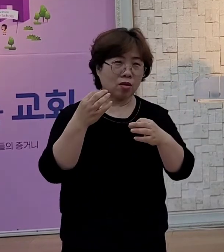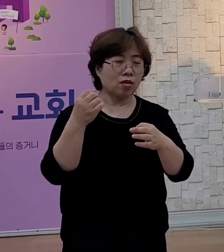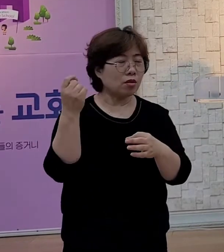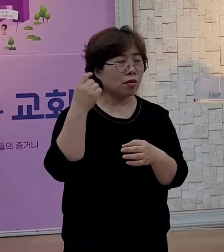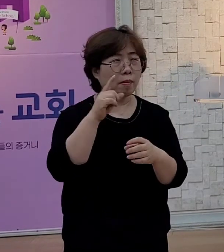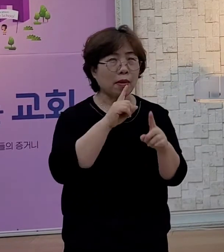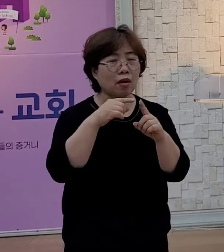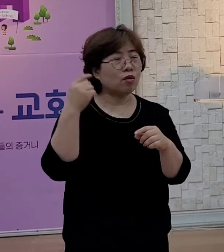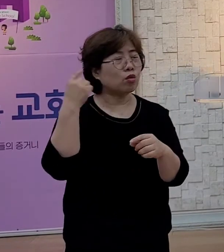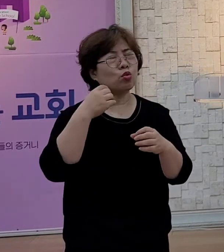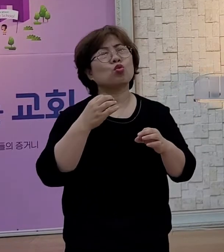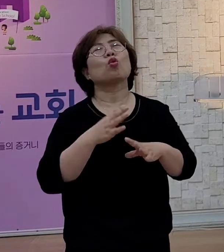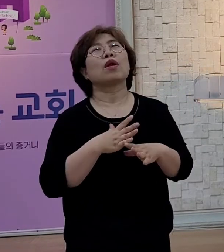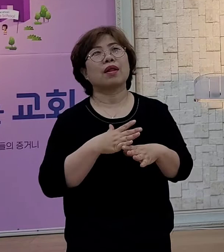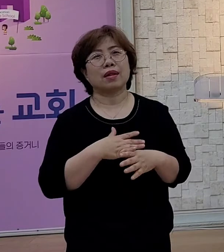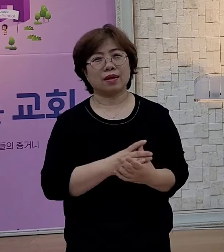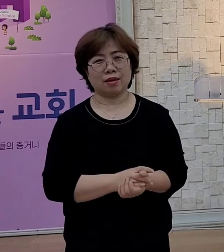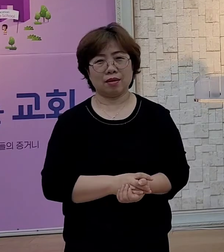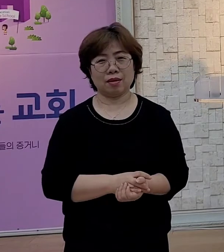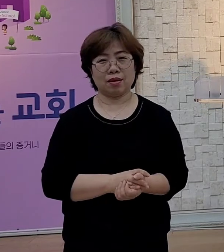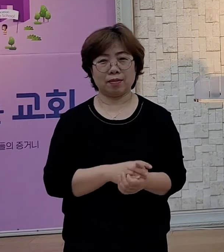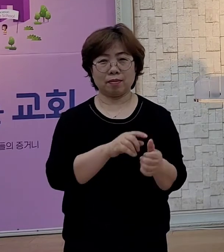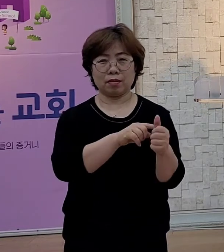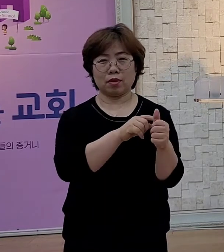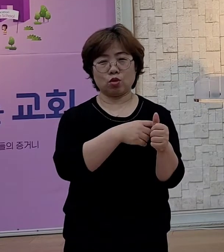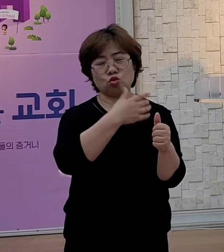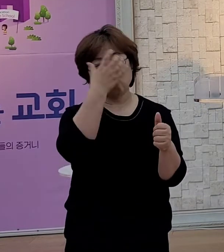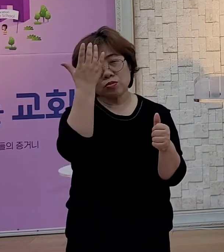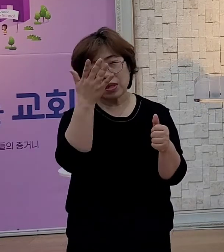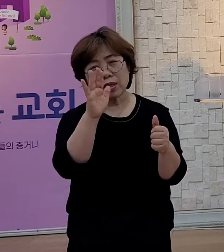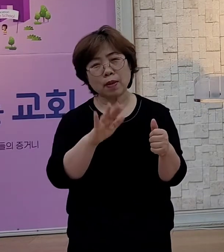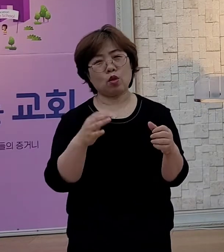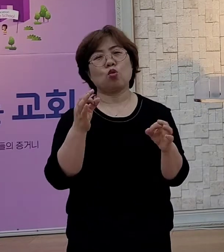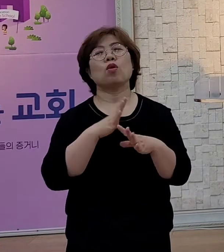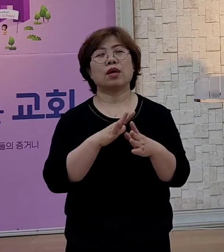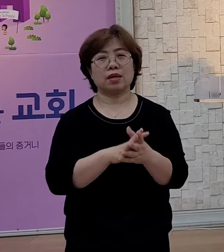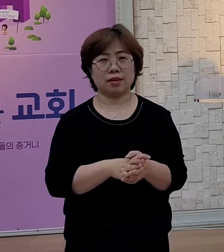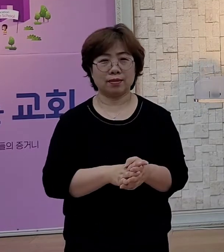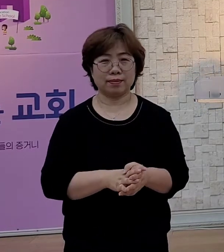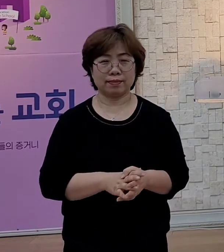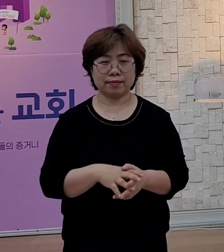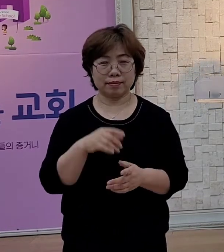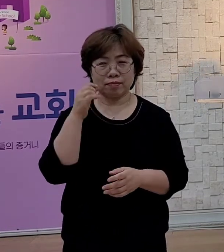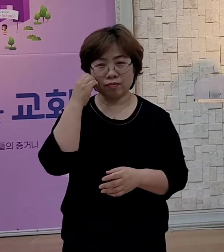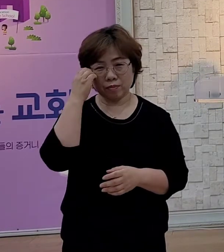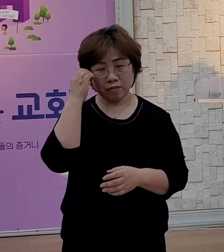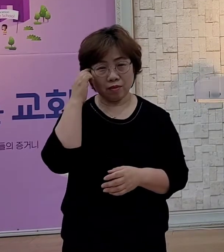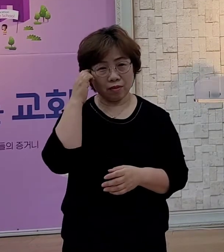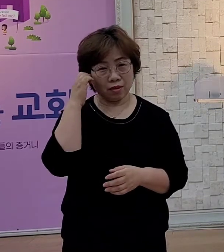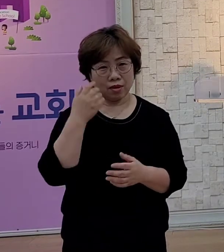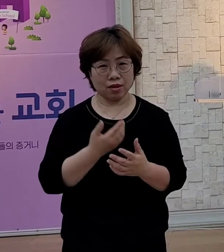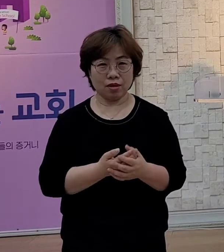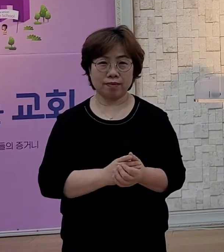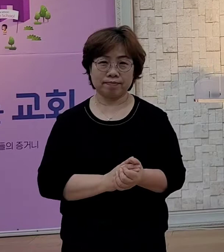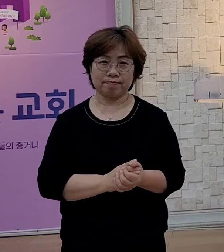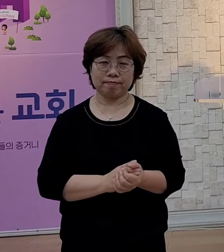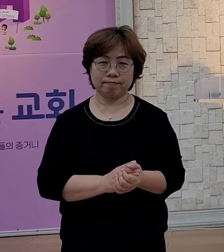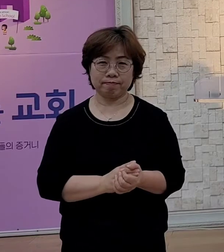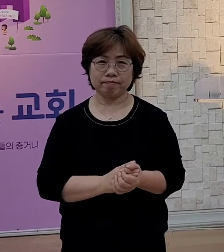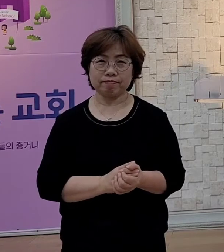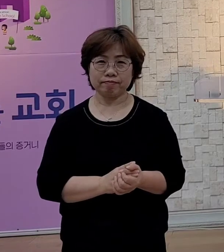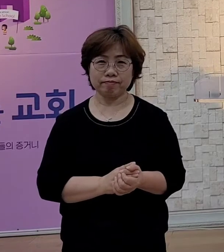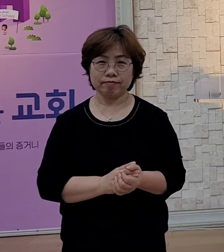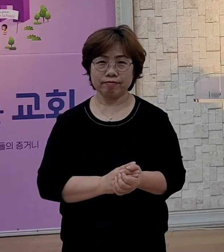다 천국 갔을 거라고 이렇게 대답이 나와야만 이게 맞단 말이에요. 그런데 자기 생각과 다르게 감리교 교인들도 지옥에